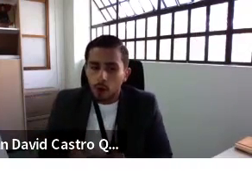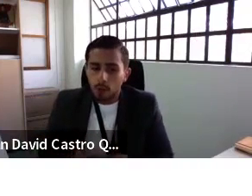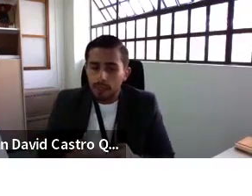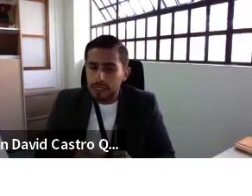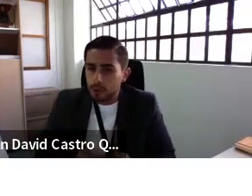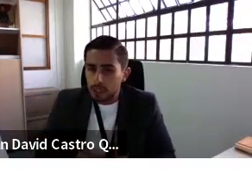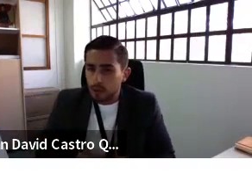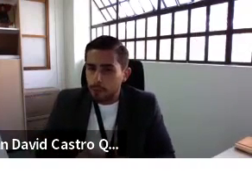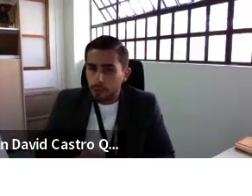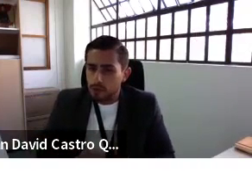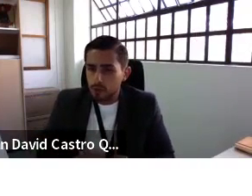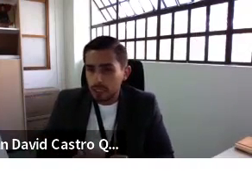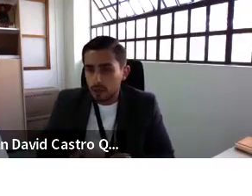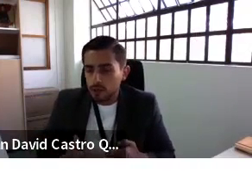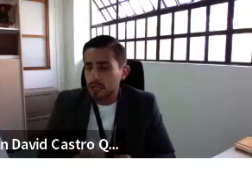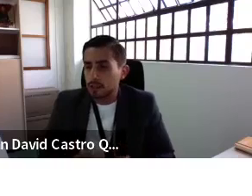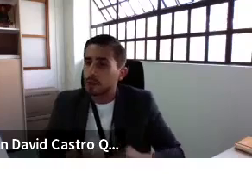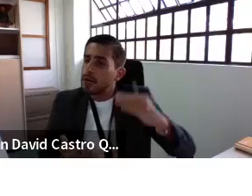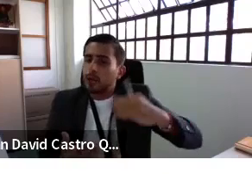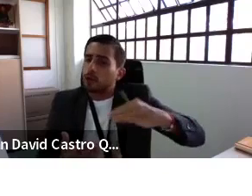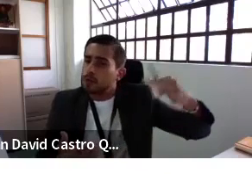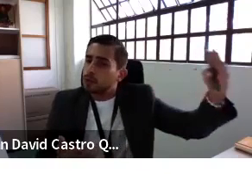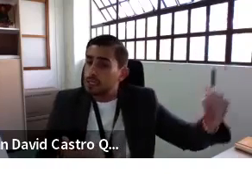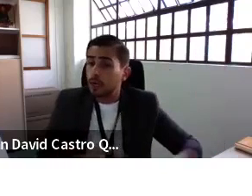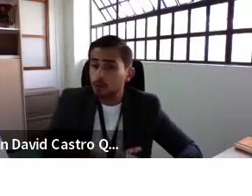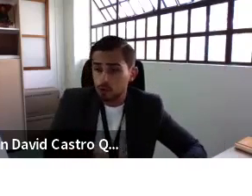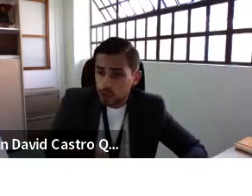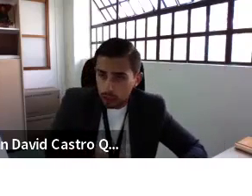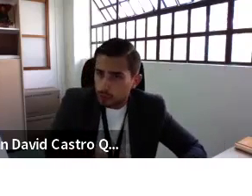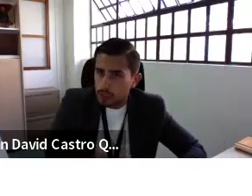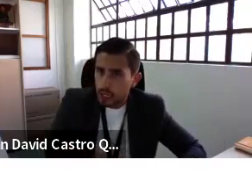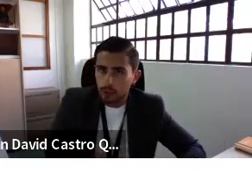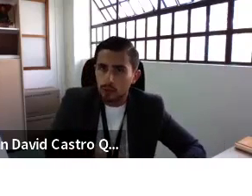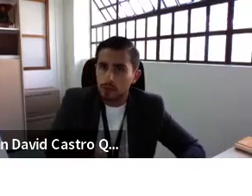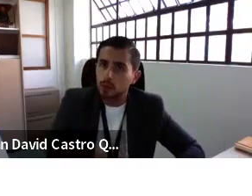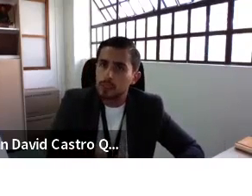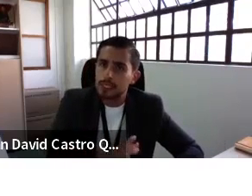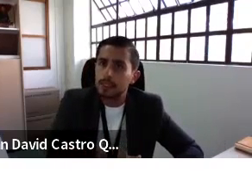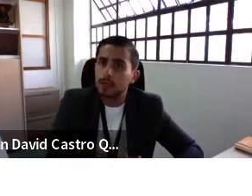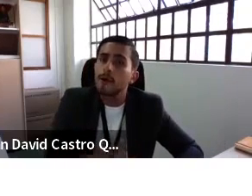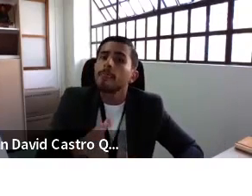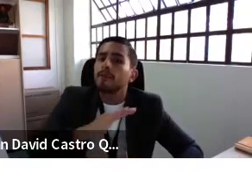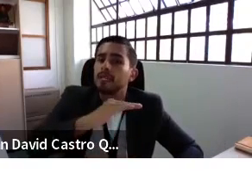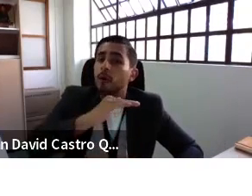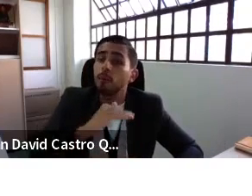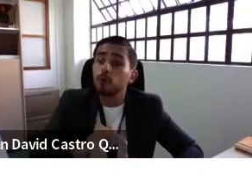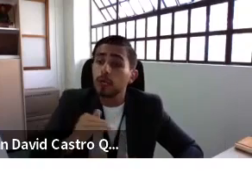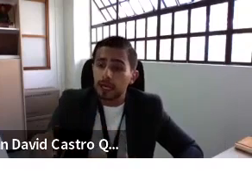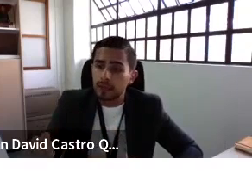como principio básico de la apropiación social del conocimiento, el conocimiento se sigue construyendo, ¿cierto? El conocimiento no es estático ni llega a un punto inerte